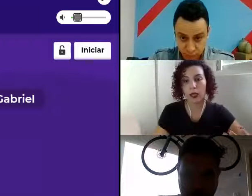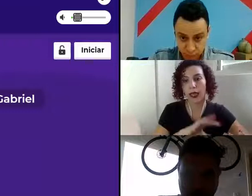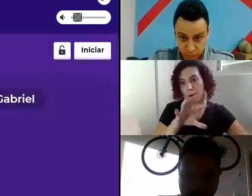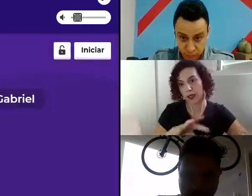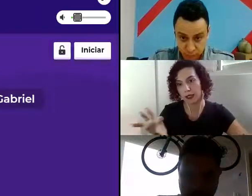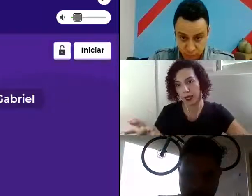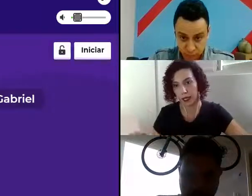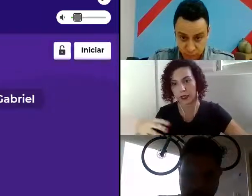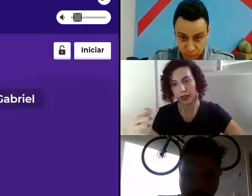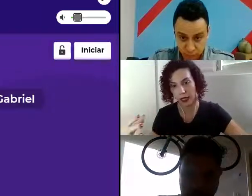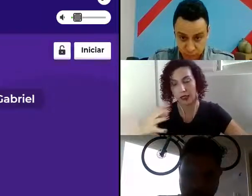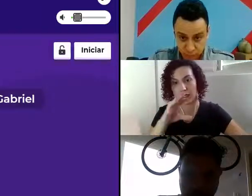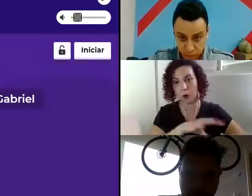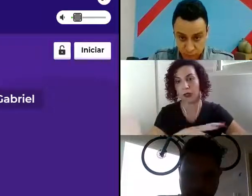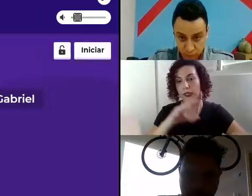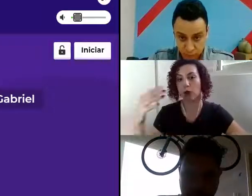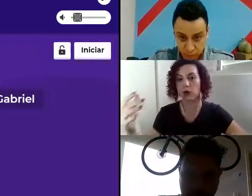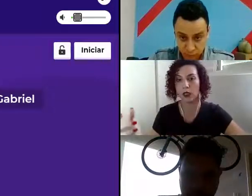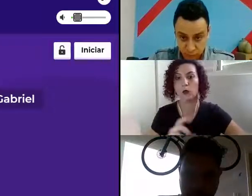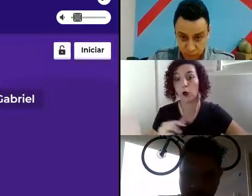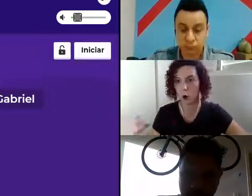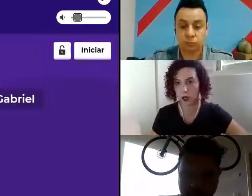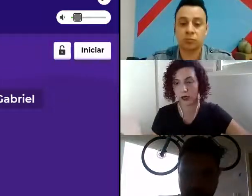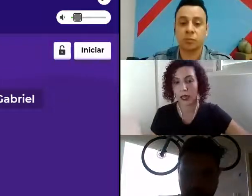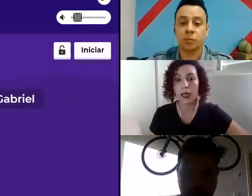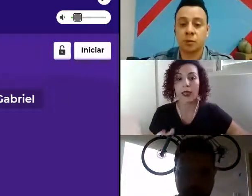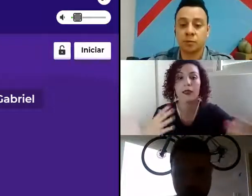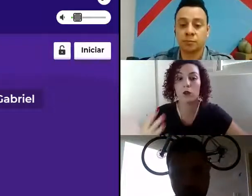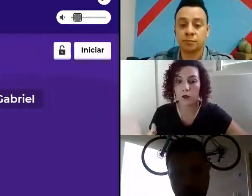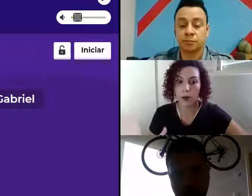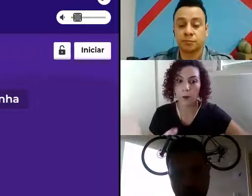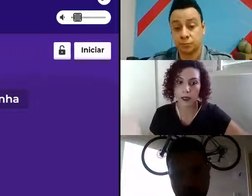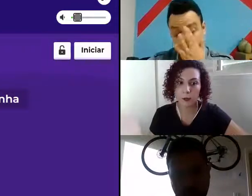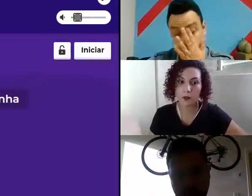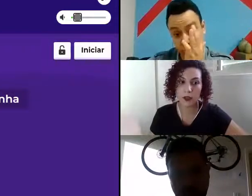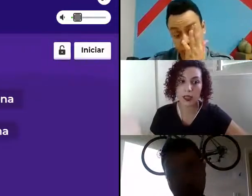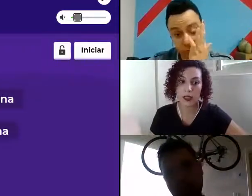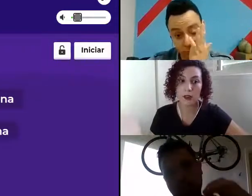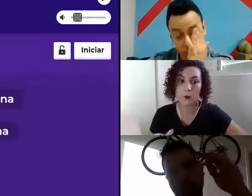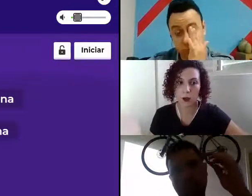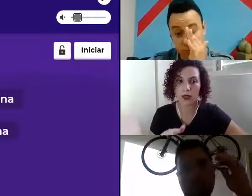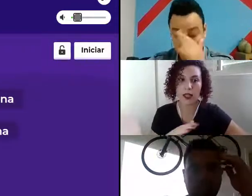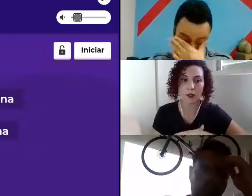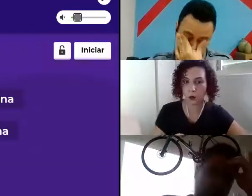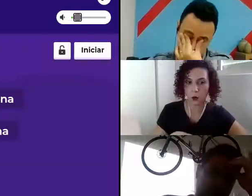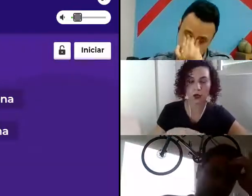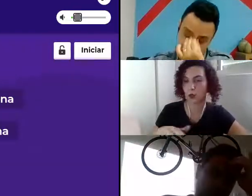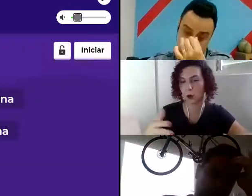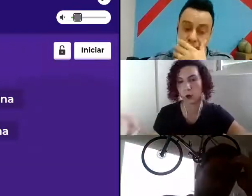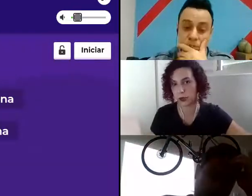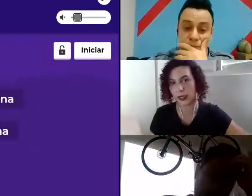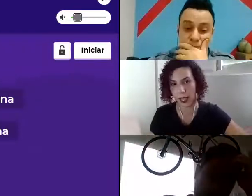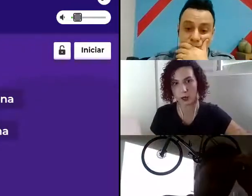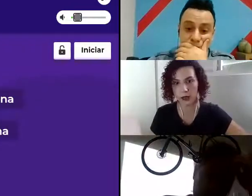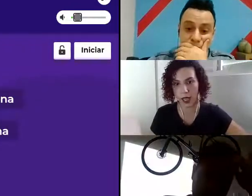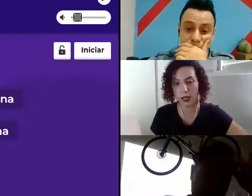não tem A, B, C e D, são desenhozinhos e cores, então só vai aparecer para vocês essas opções das cores ou